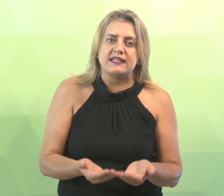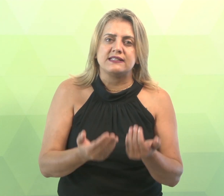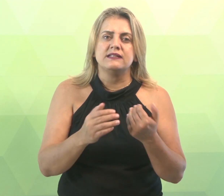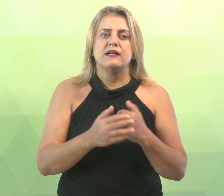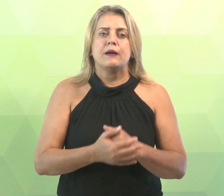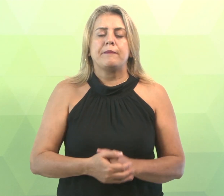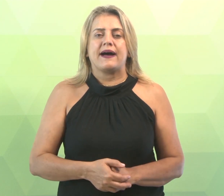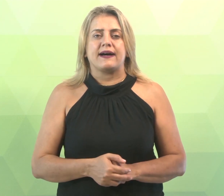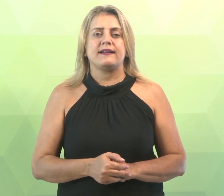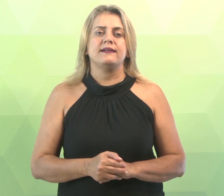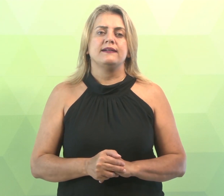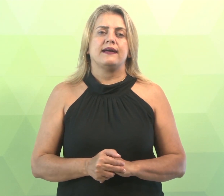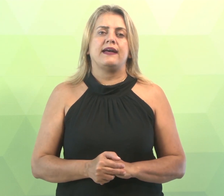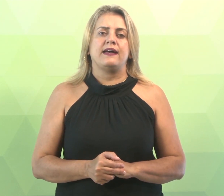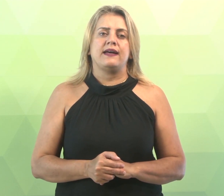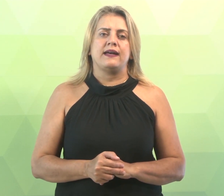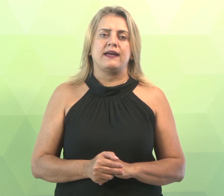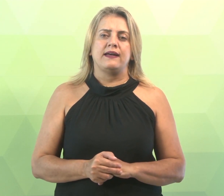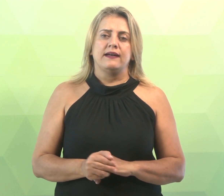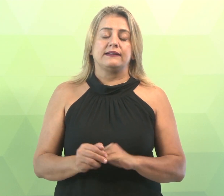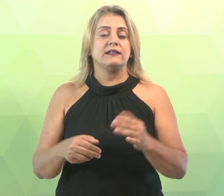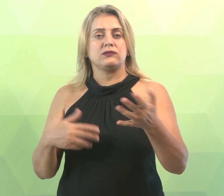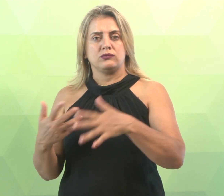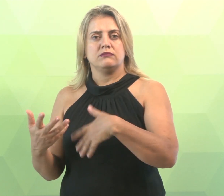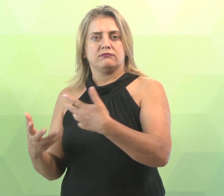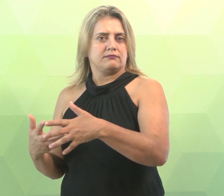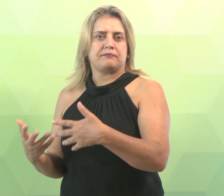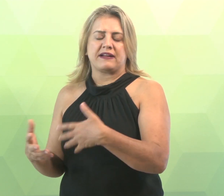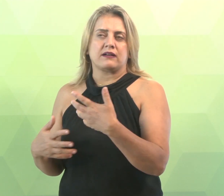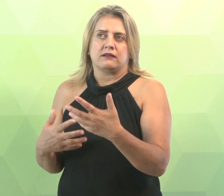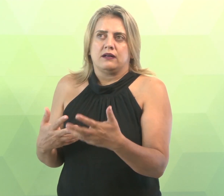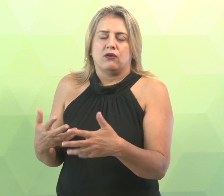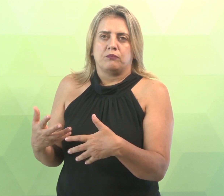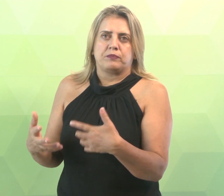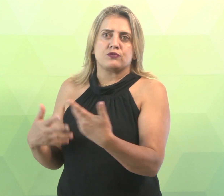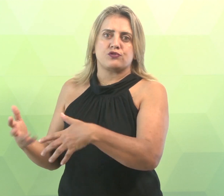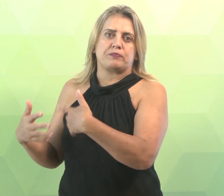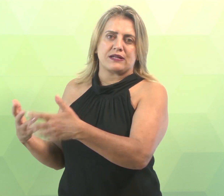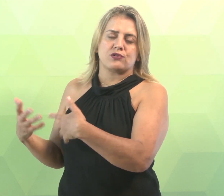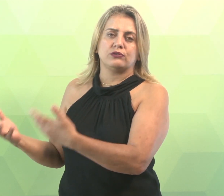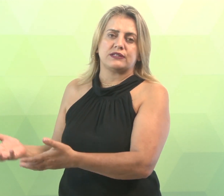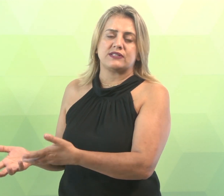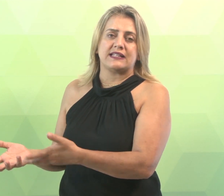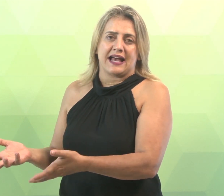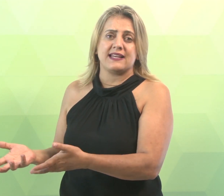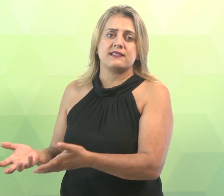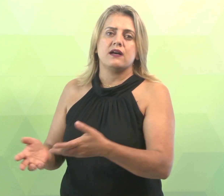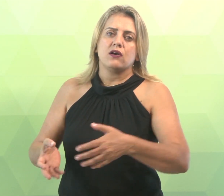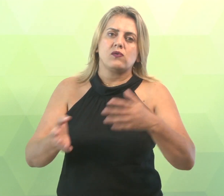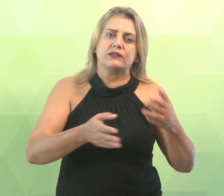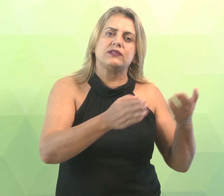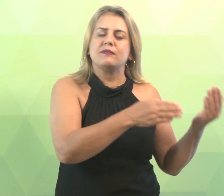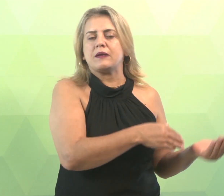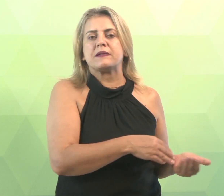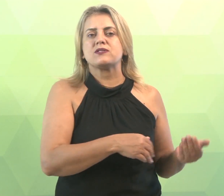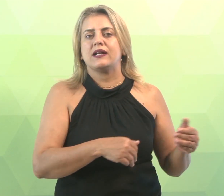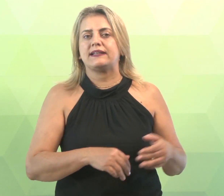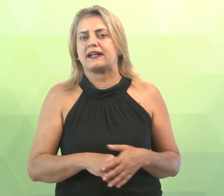utiliza para, tanto para os outros sinais, quanto também para soletrar,